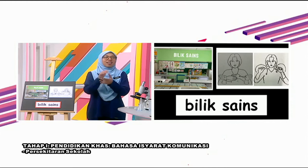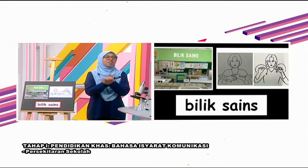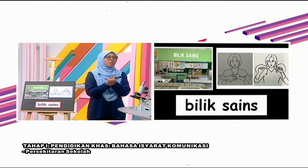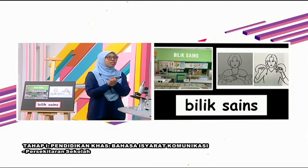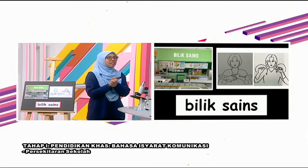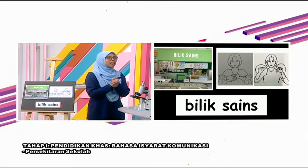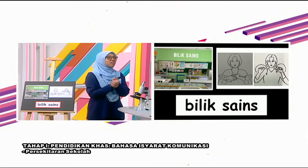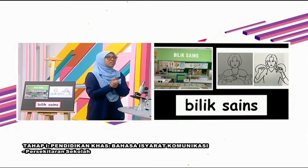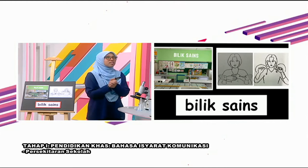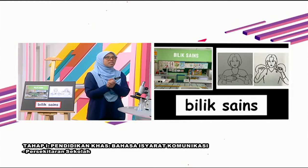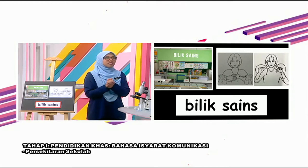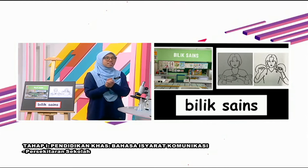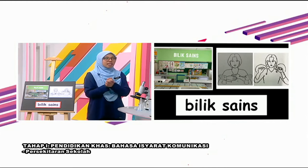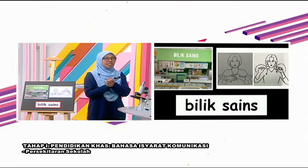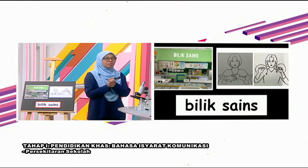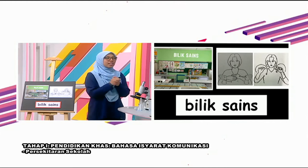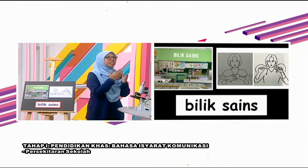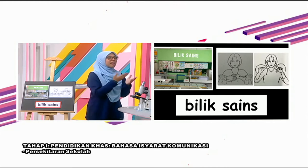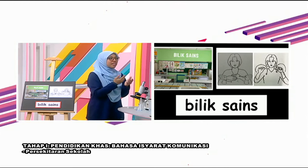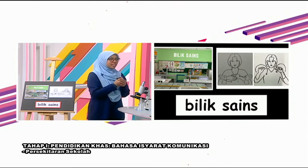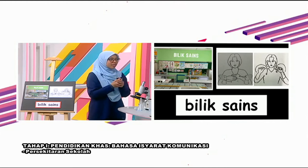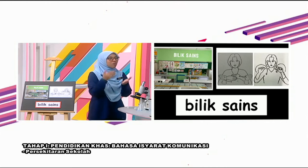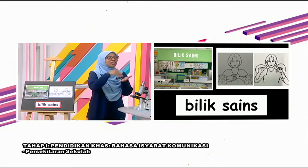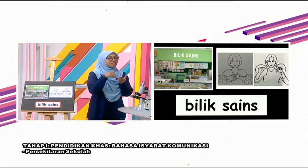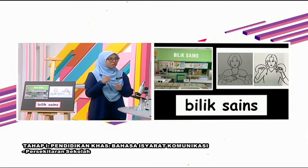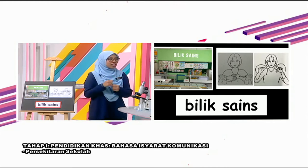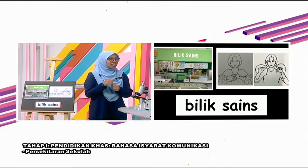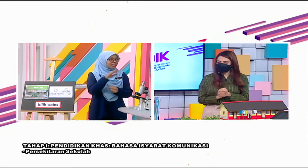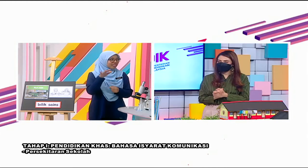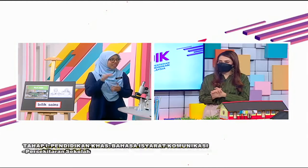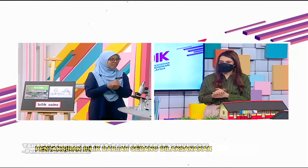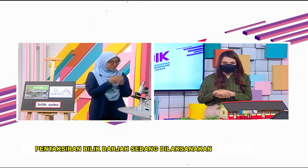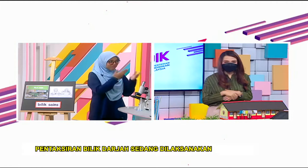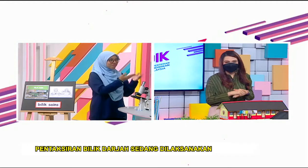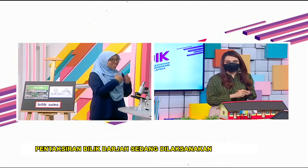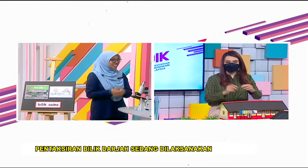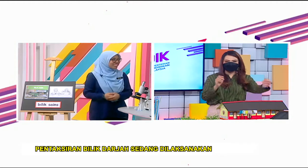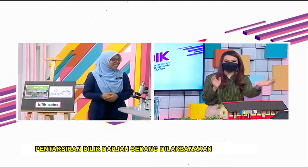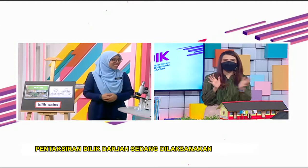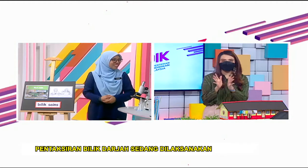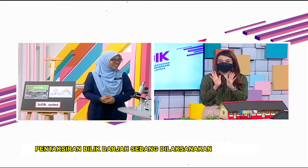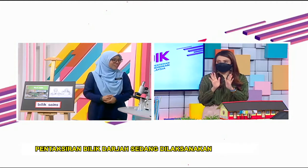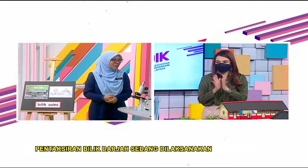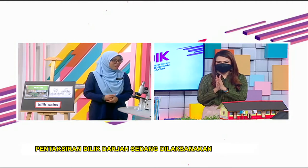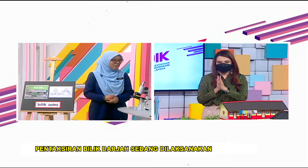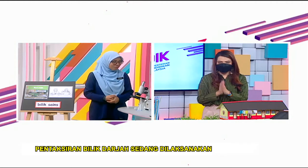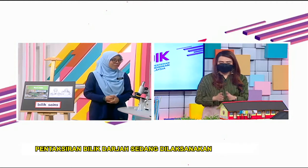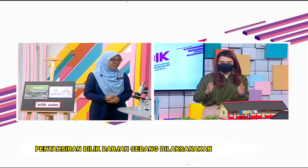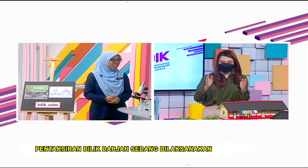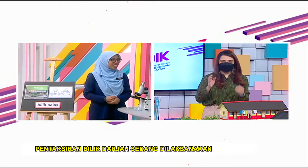Okey, boleh tak kalau saya nak minta Kak Eli ulang semula? Boleh, boleh. InsyaAllah saya cuba. Bilik sains.